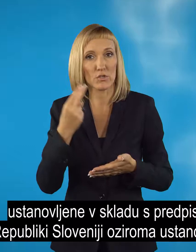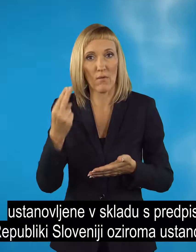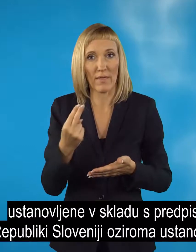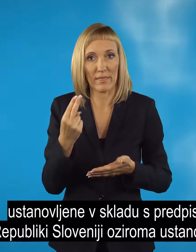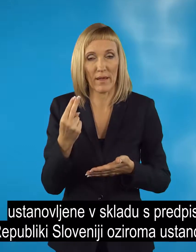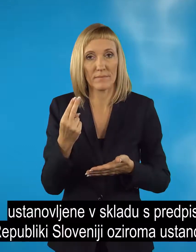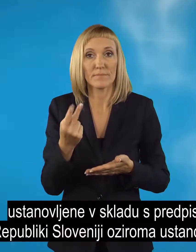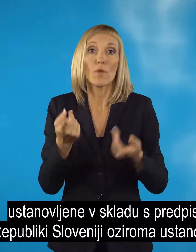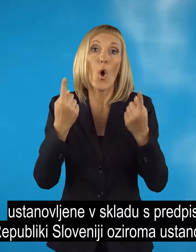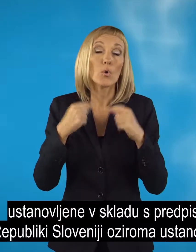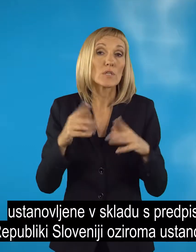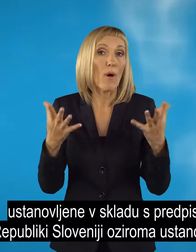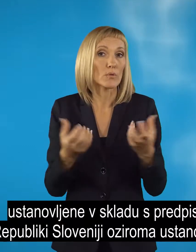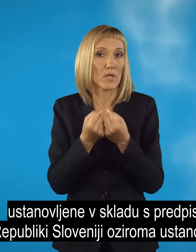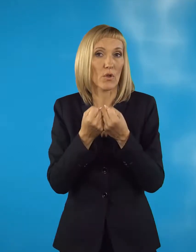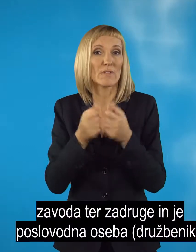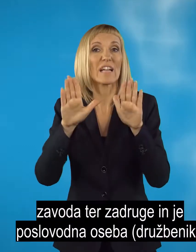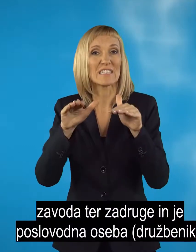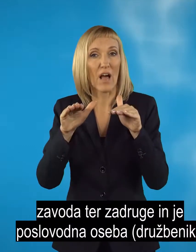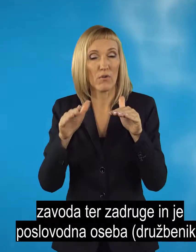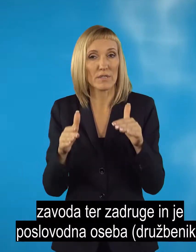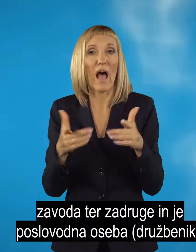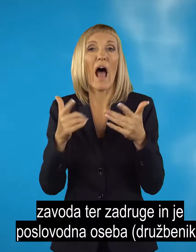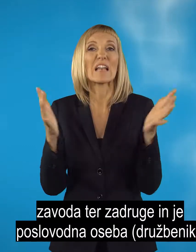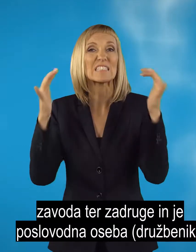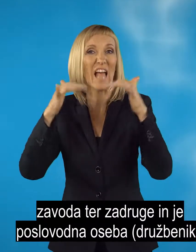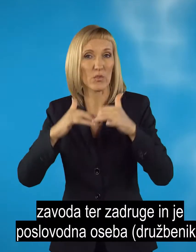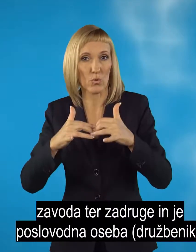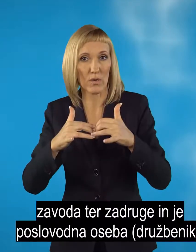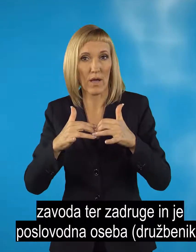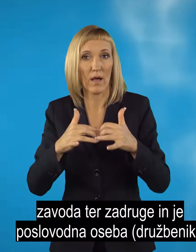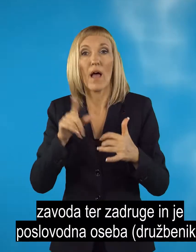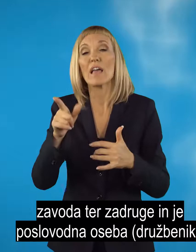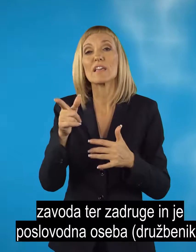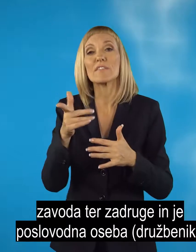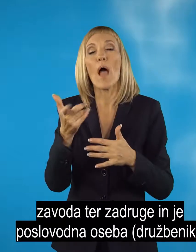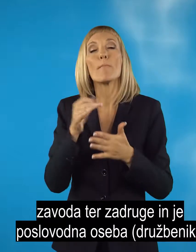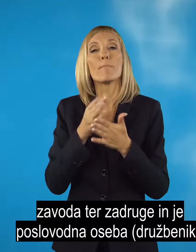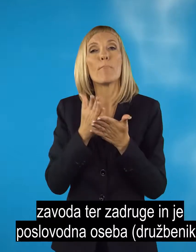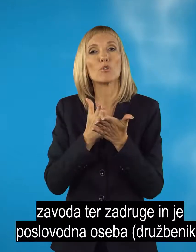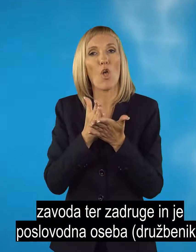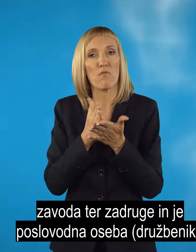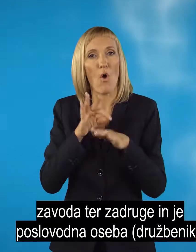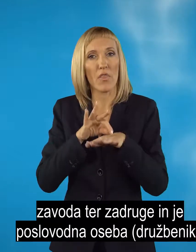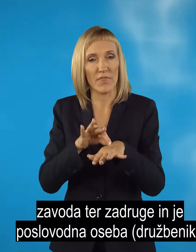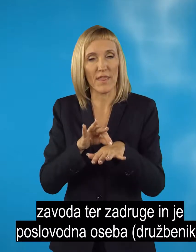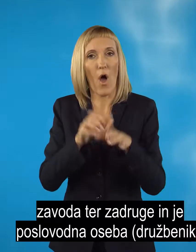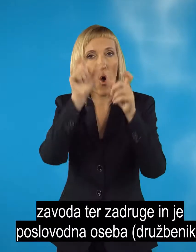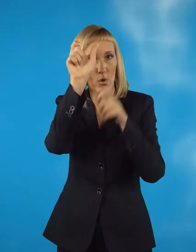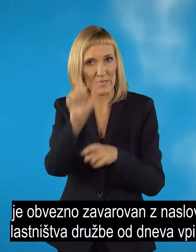Sloveniji, oziroma ustanovitelj zavoda ter zadruge in je poslovodna oseba, družbenik,